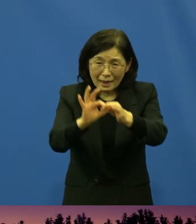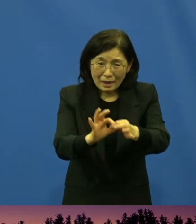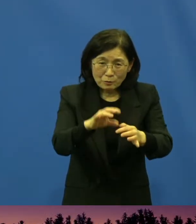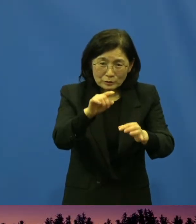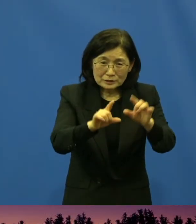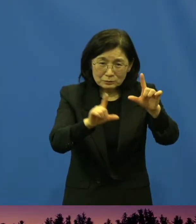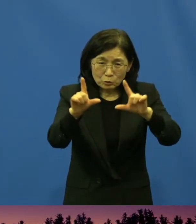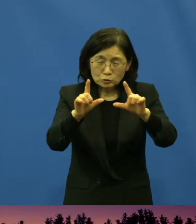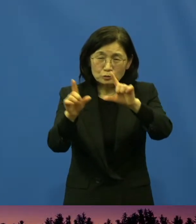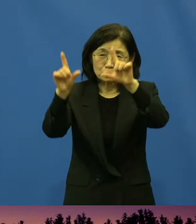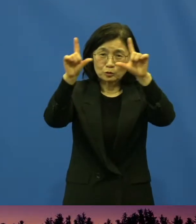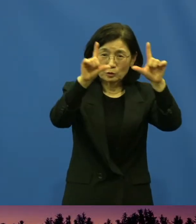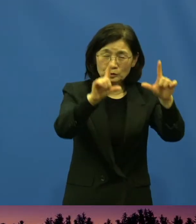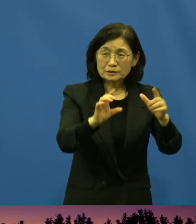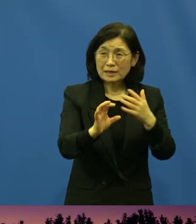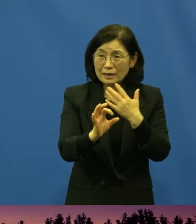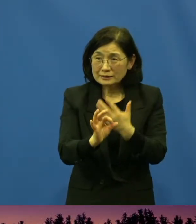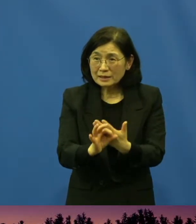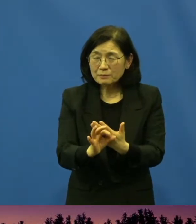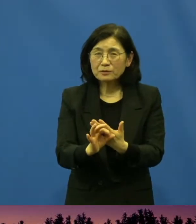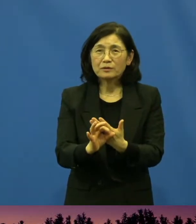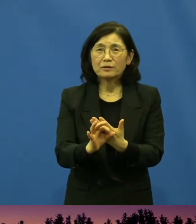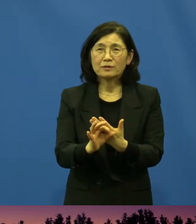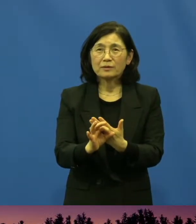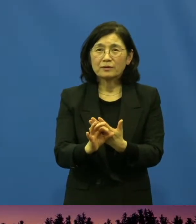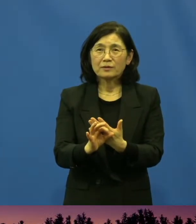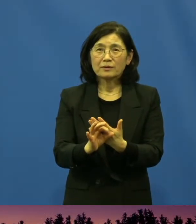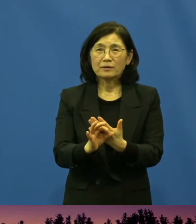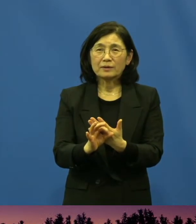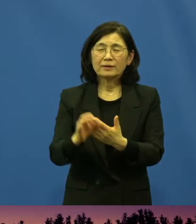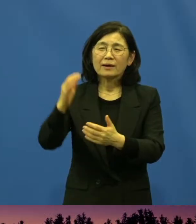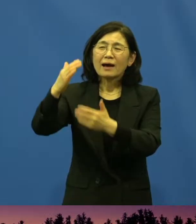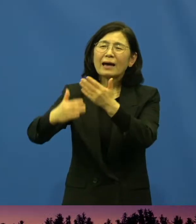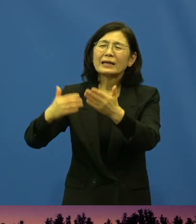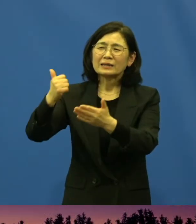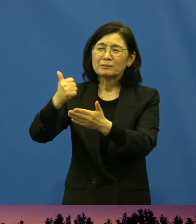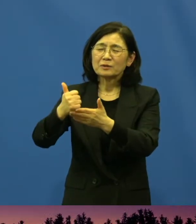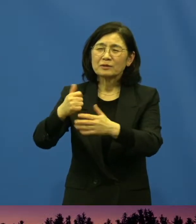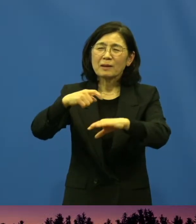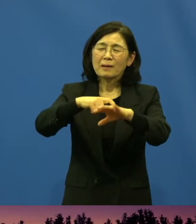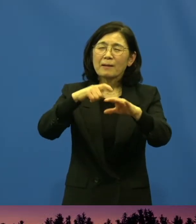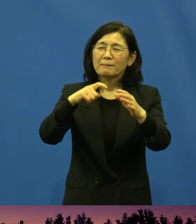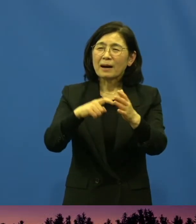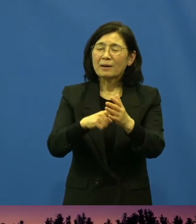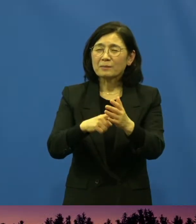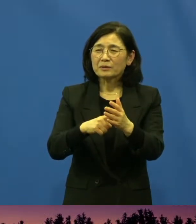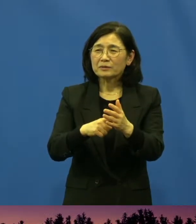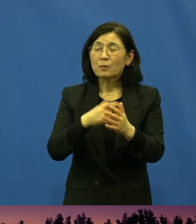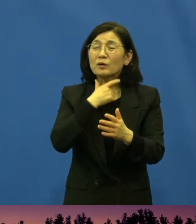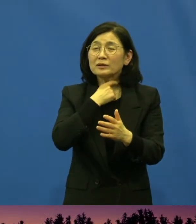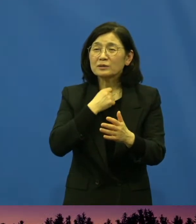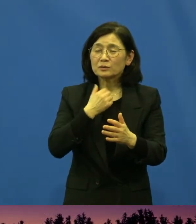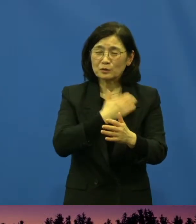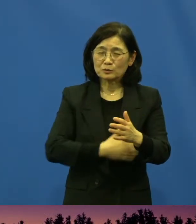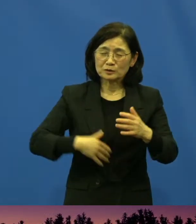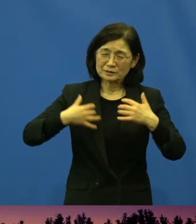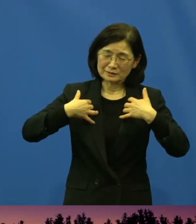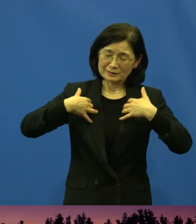거죠. 그런 자리에 계속 머물러 있지 않기를 원하시는 거죠. 그게 합당한 모습이 아니라는 거예요.